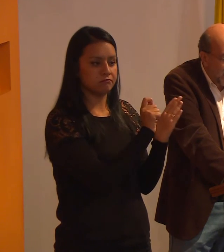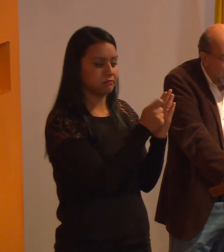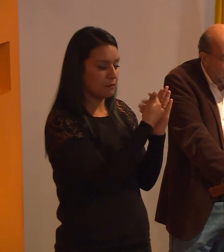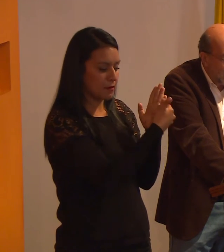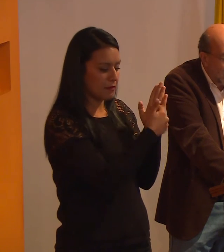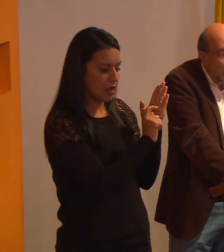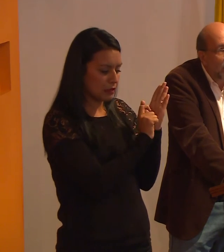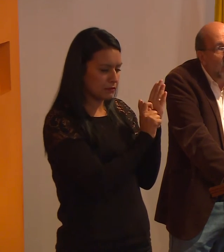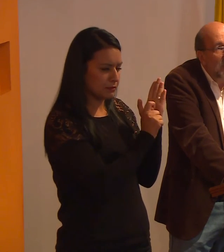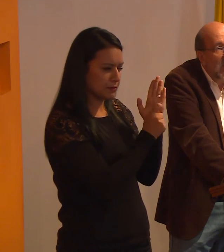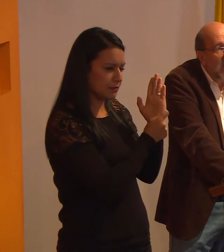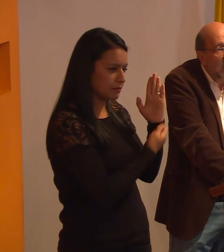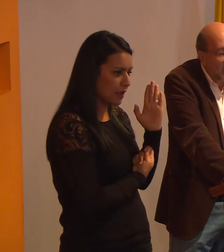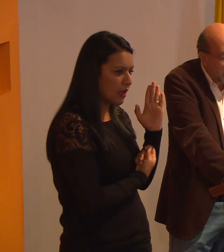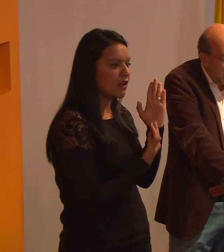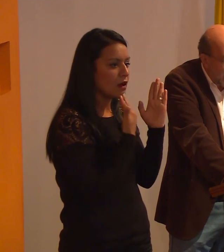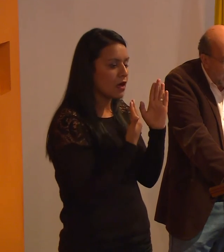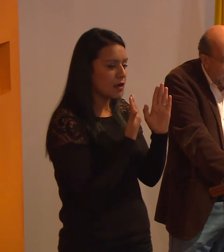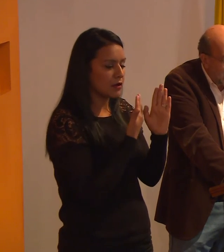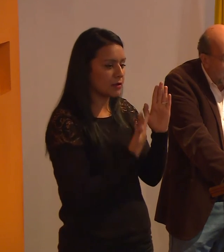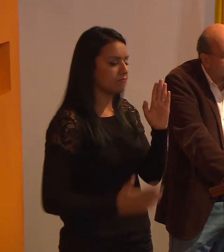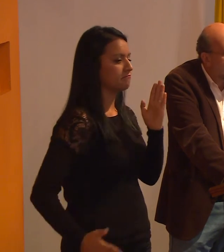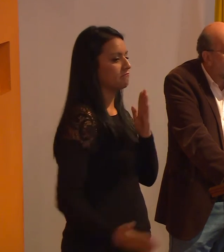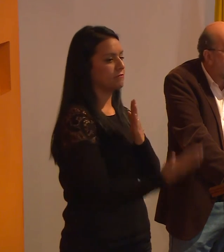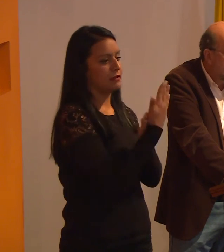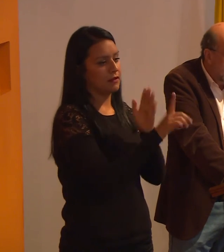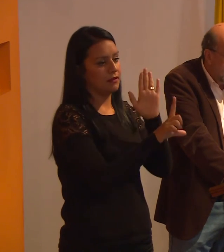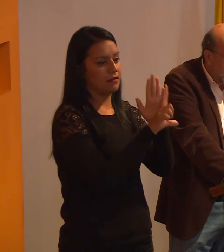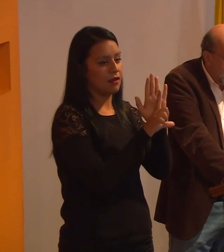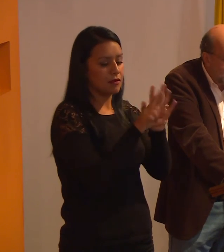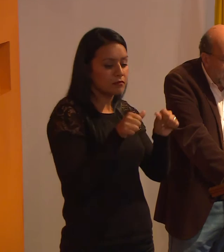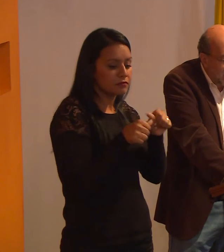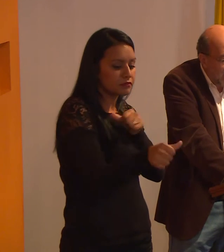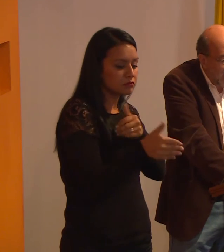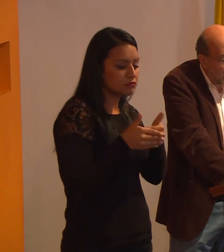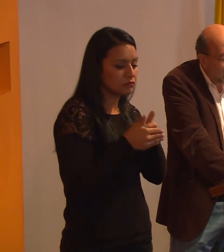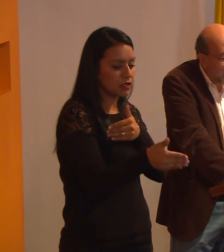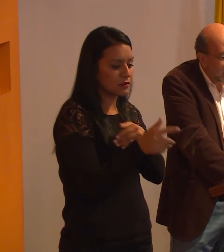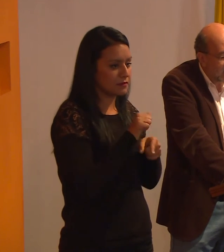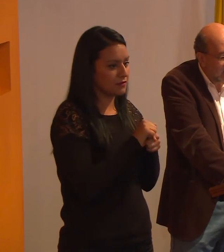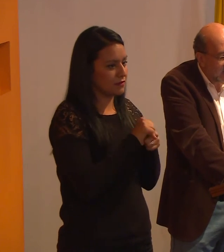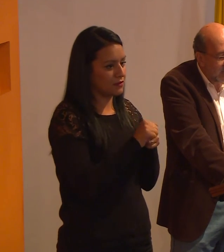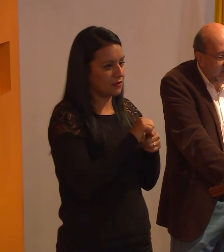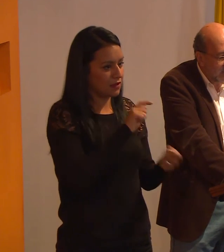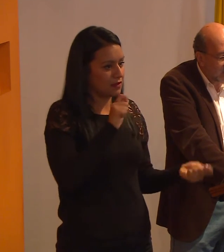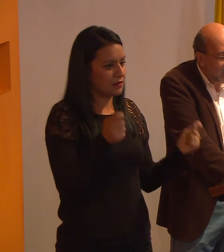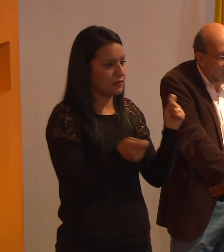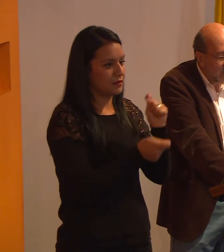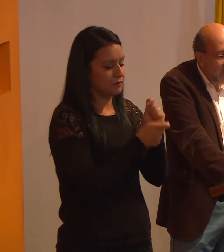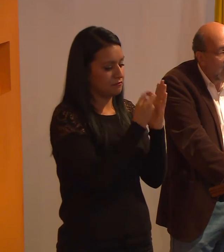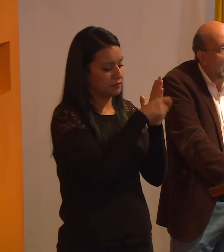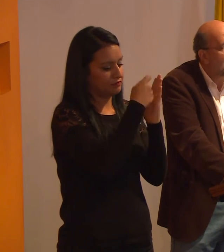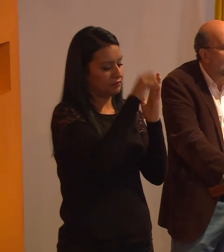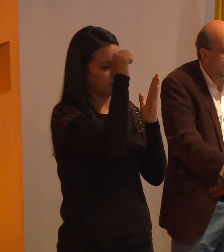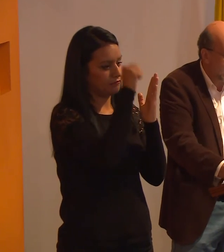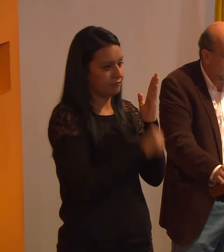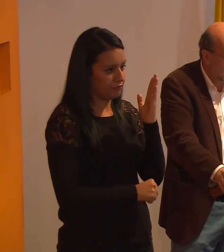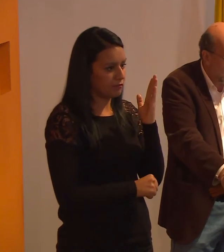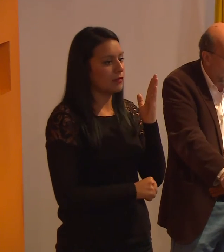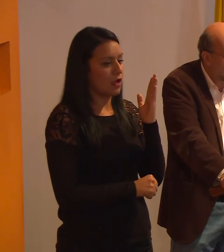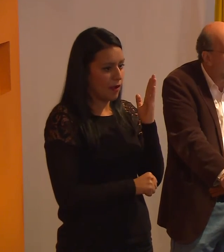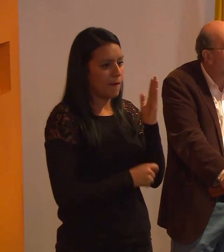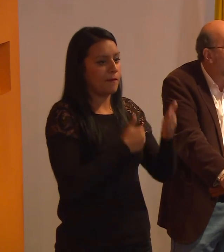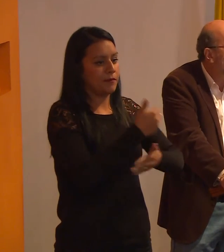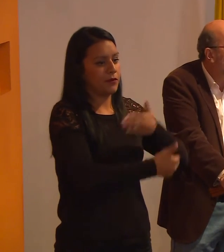este aspecto por una ley ordinaria y temporal que en la práctica convierte la acreditación en